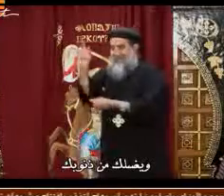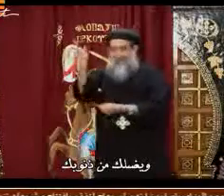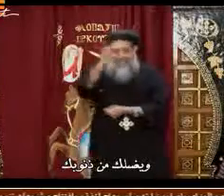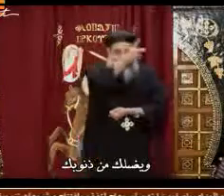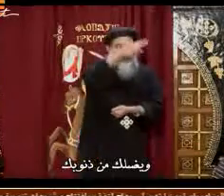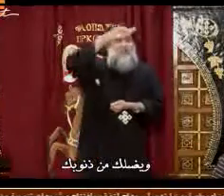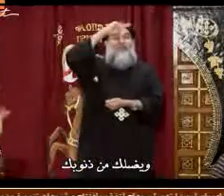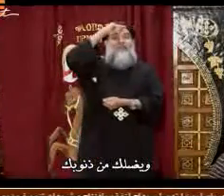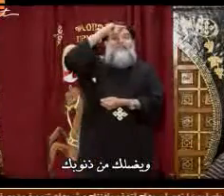واغسلك من